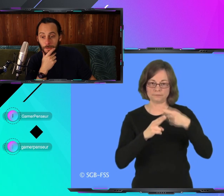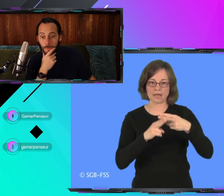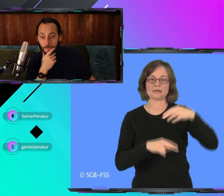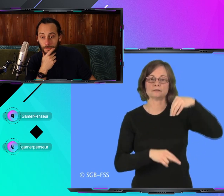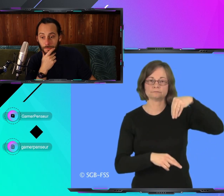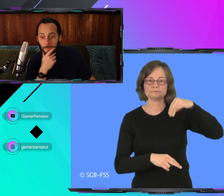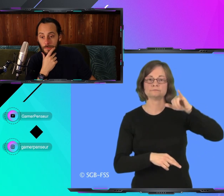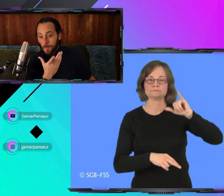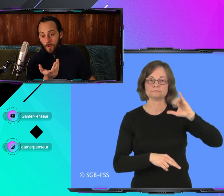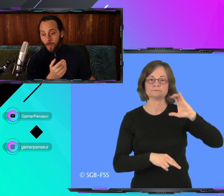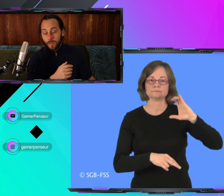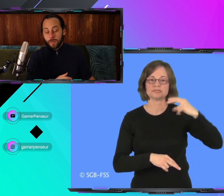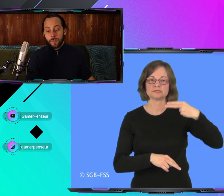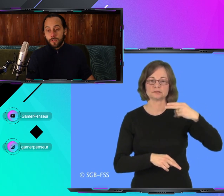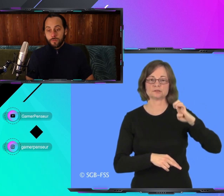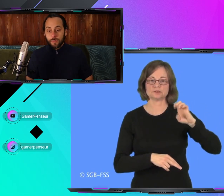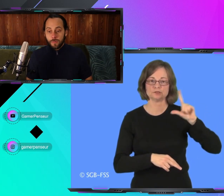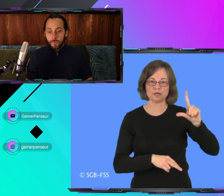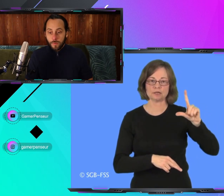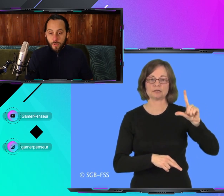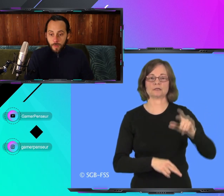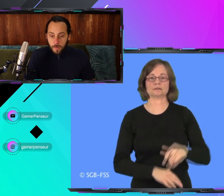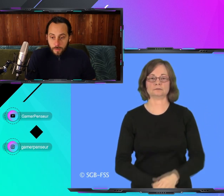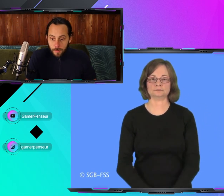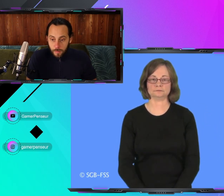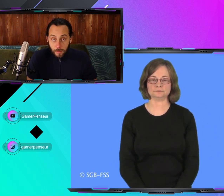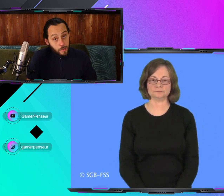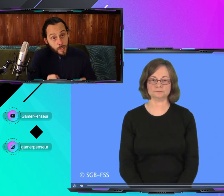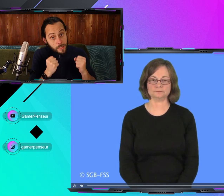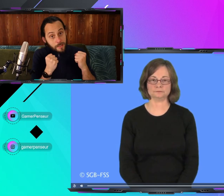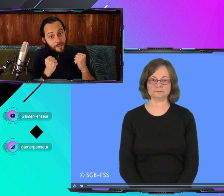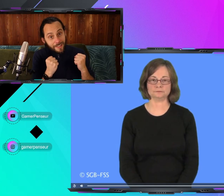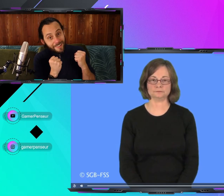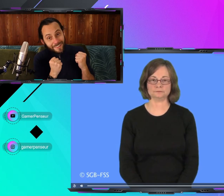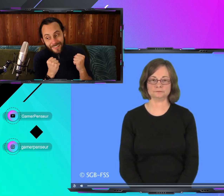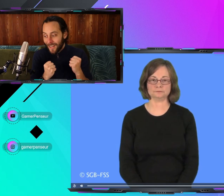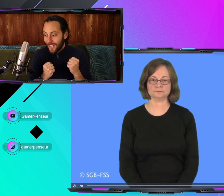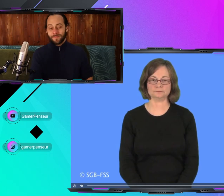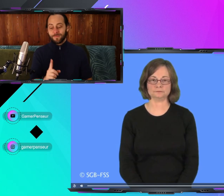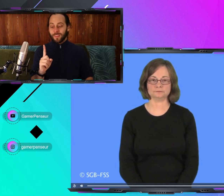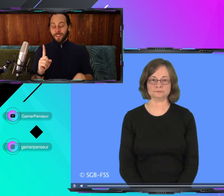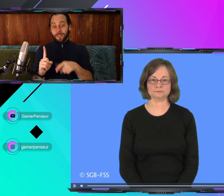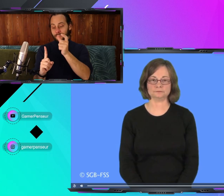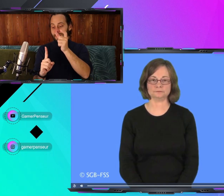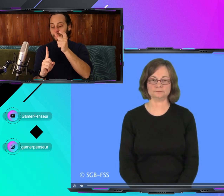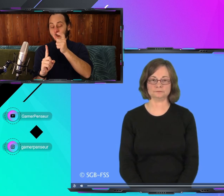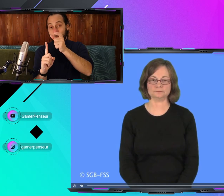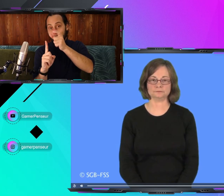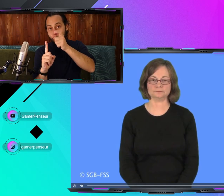Marie Pi. Ça peut... Ok, j'étais juste. Yes.